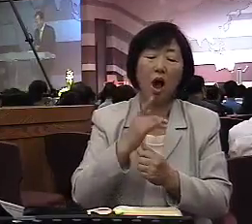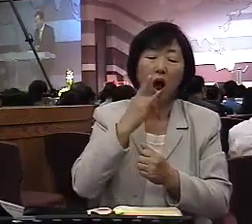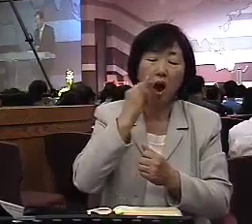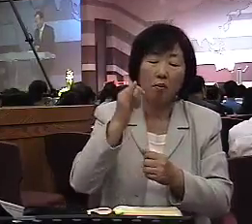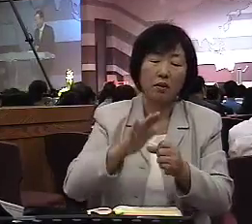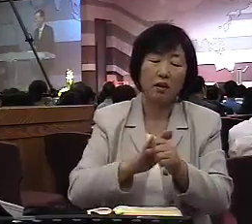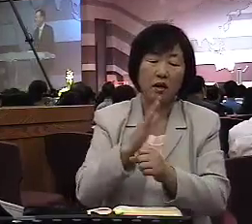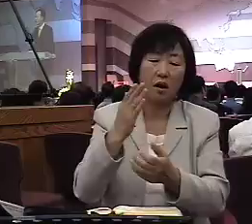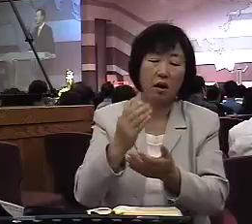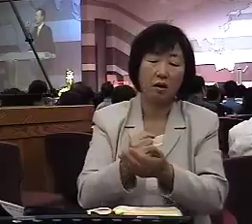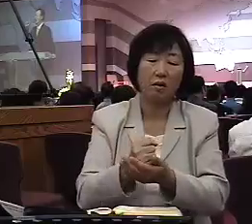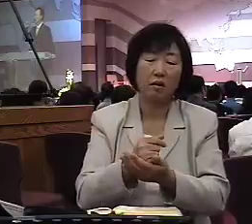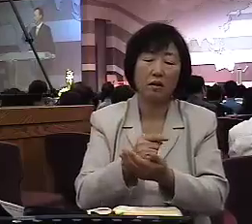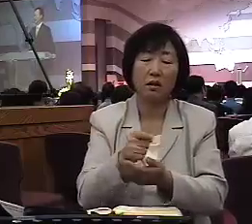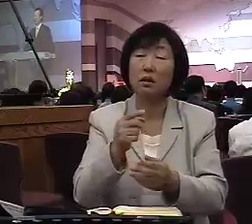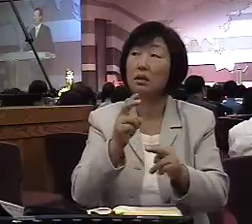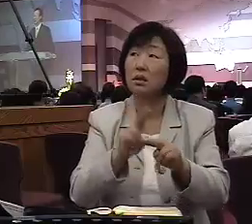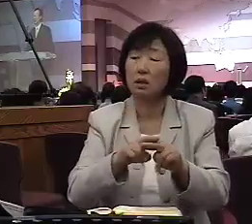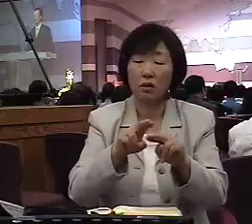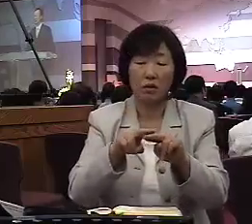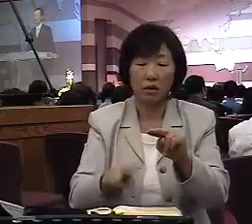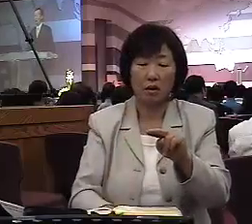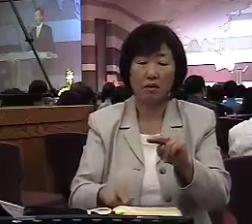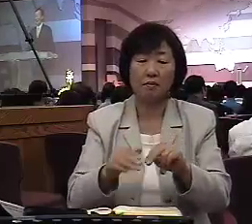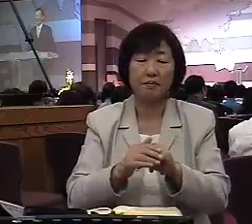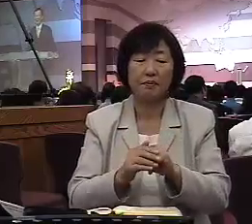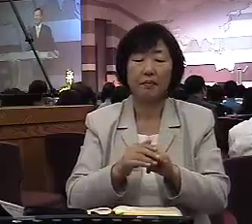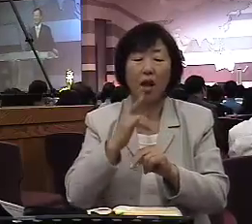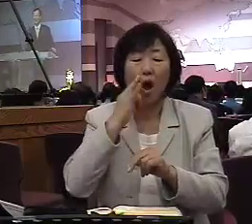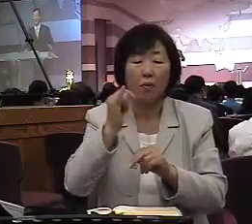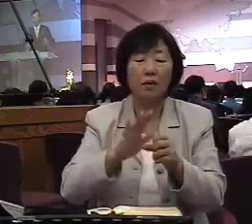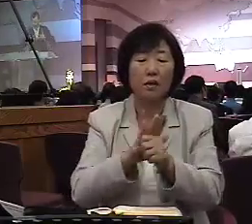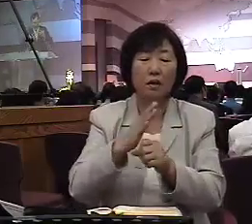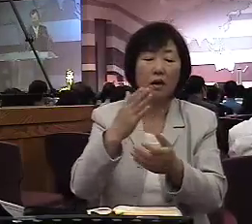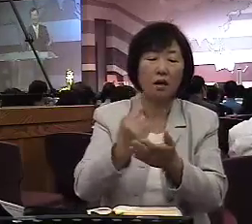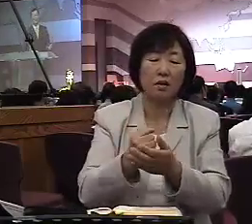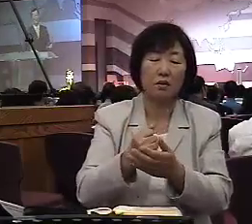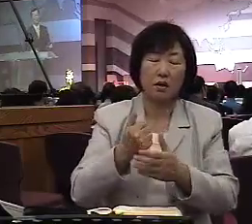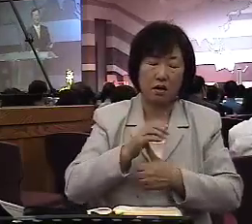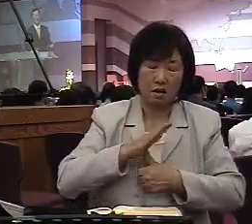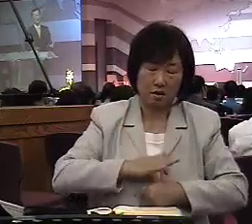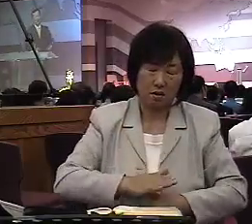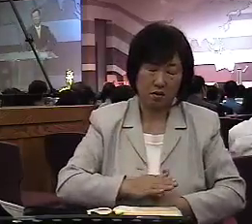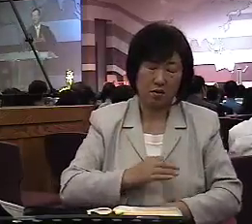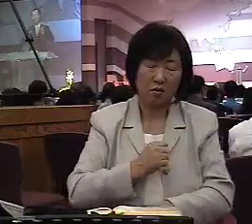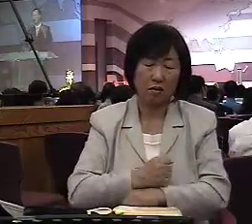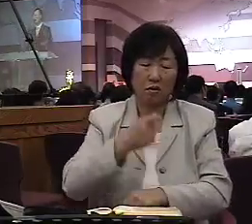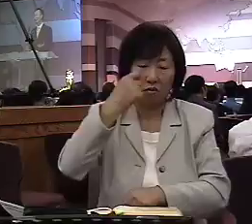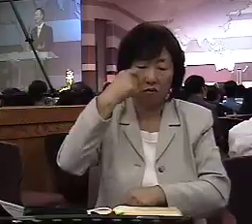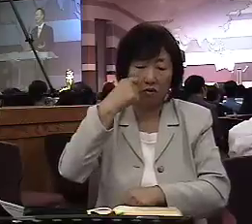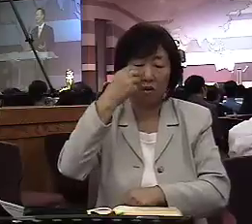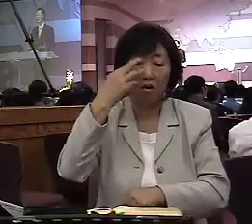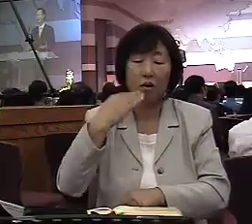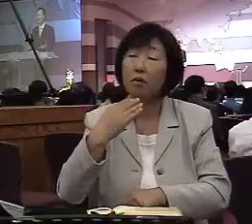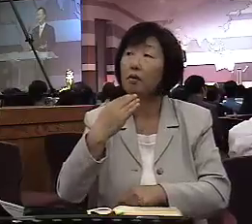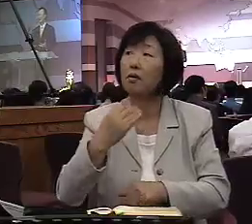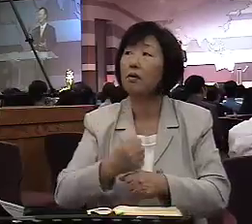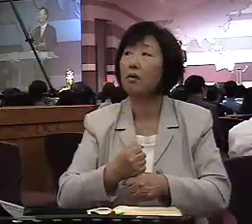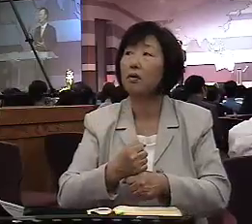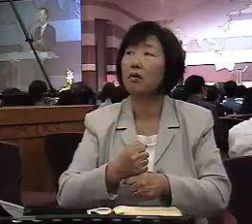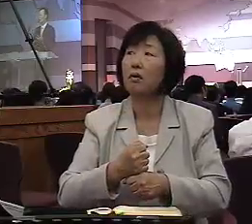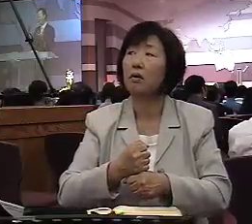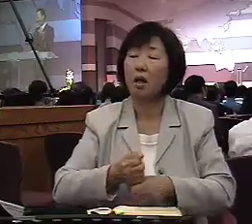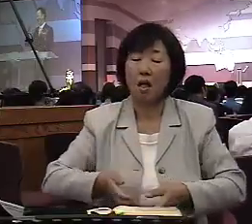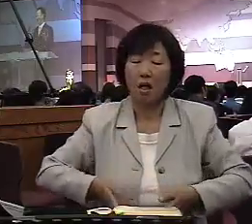어머니의 사랑을 가지고 그 자리로 내려가고 어머니의 사랑을 가지고 인내하고 눈물을 흘리고